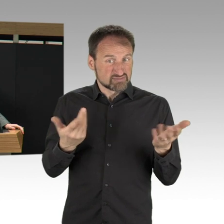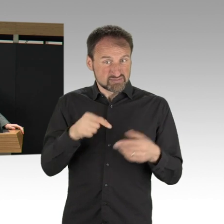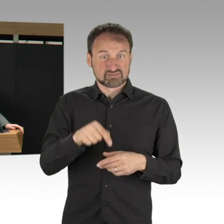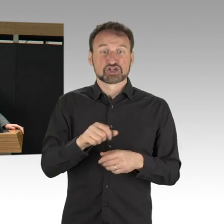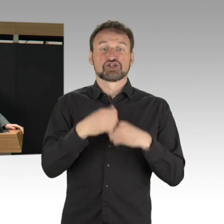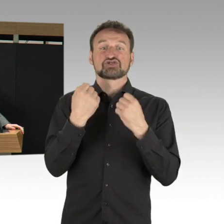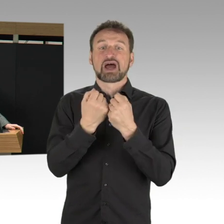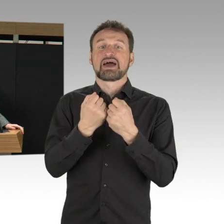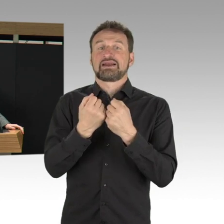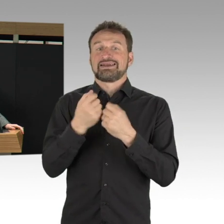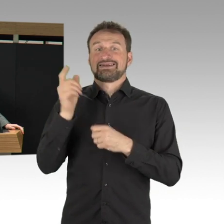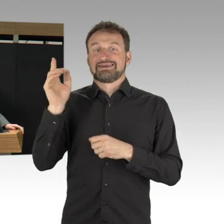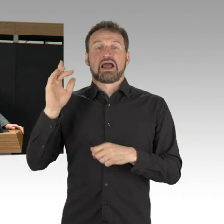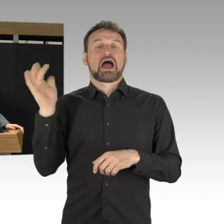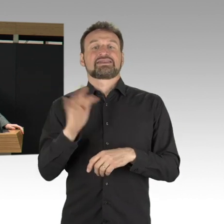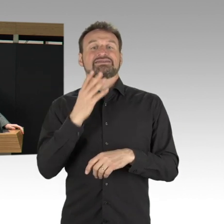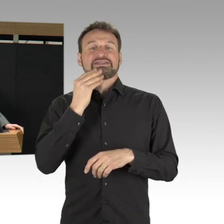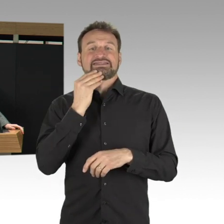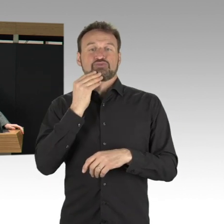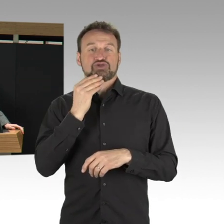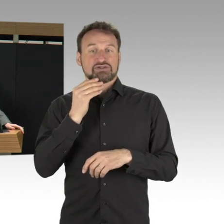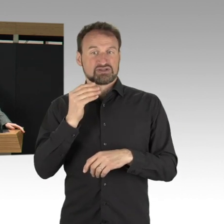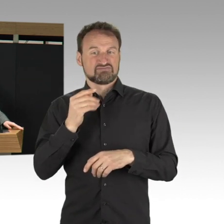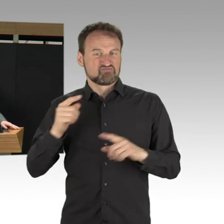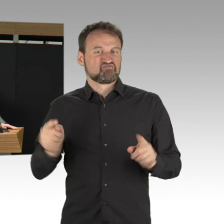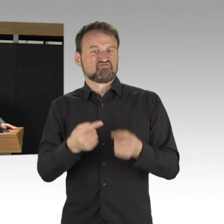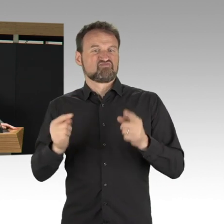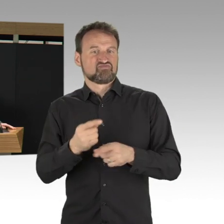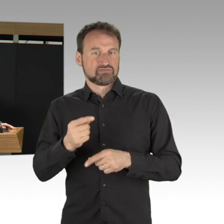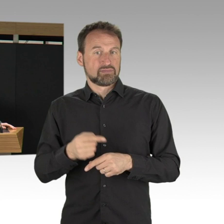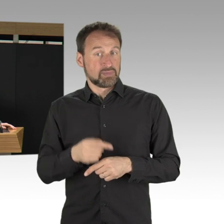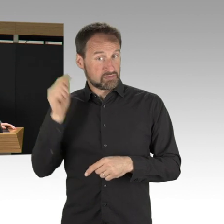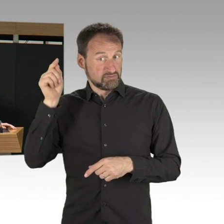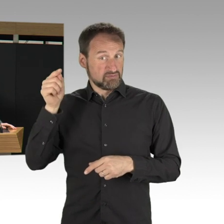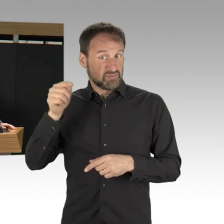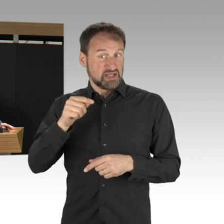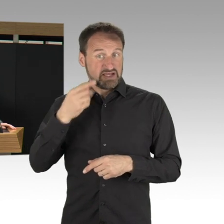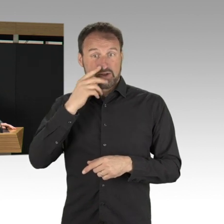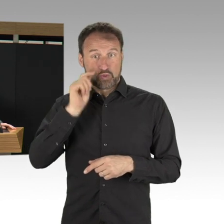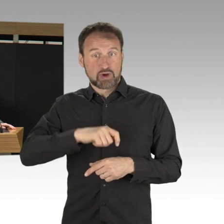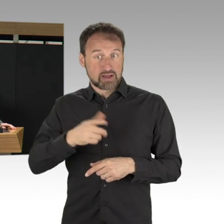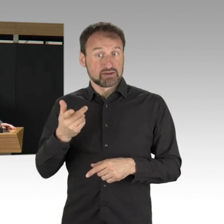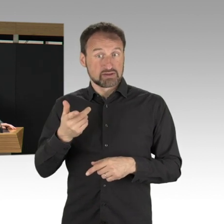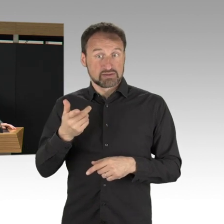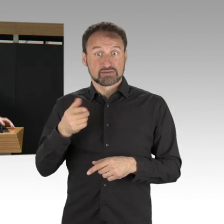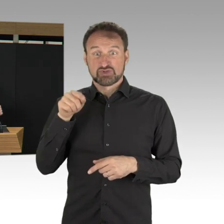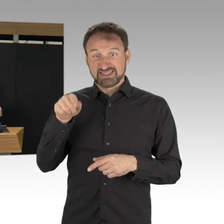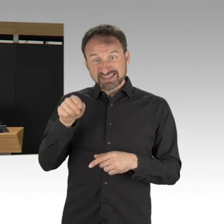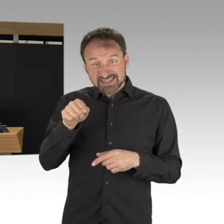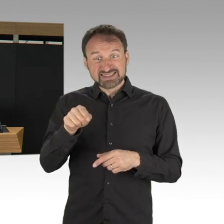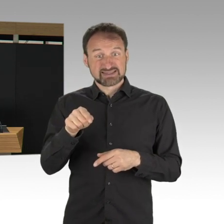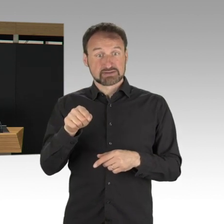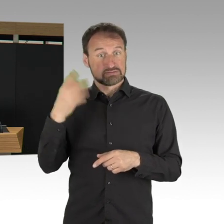für viele Menschen den großen Reiz an Berlin aus. Diese Vielfalt gilt es zu verteidigen und zu dieser Vielfalt gehört